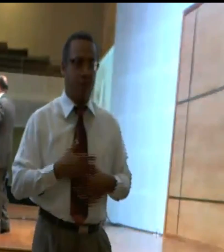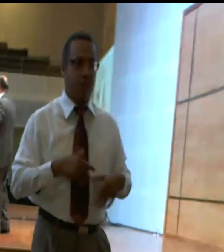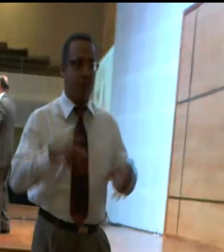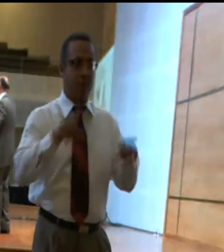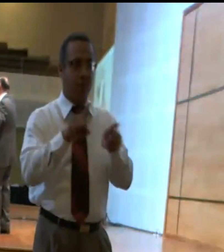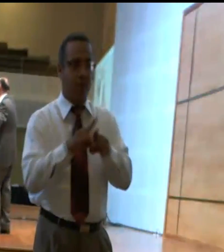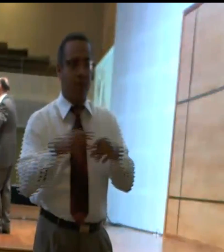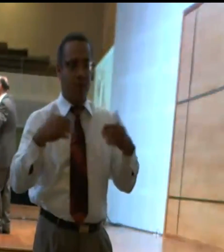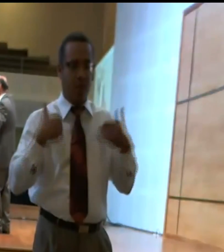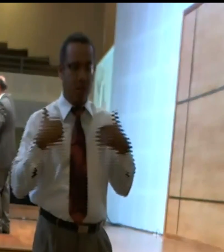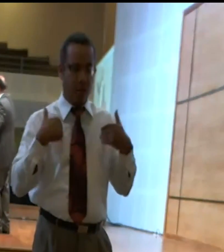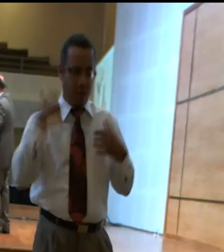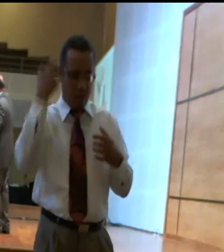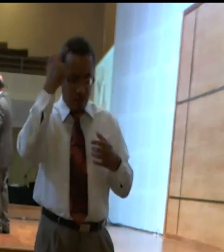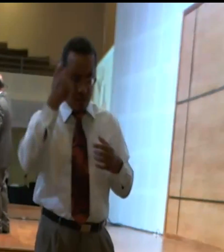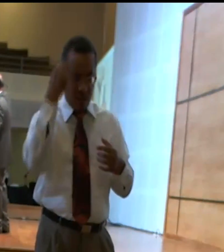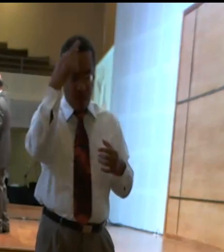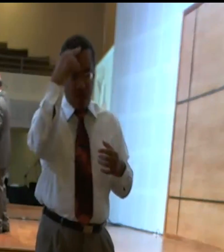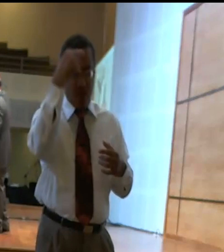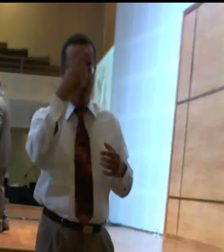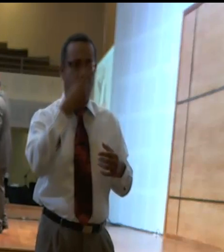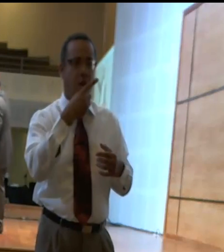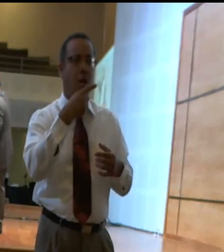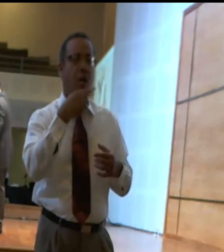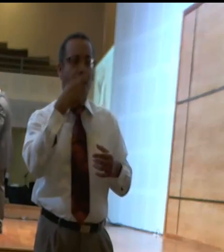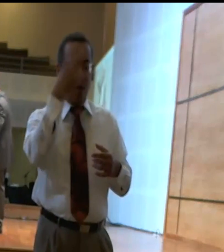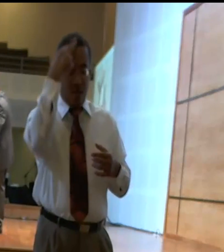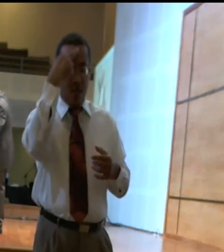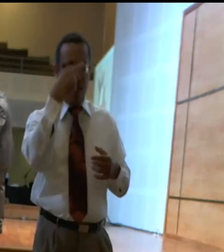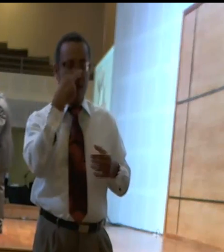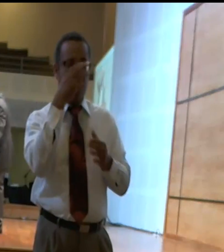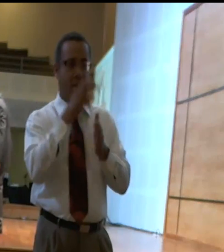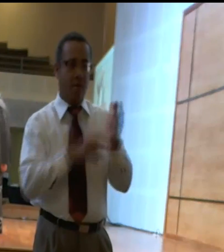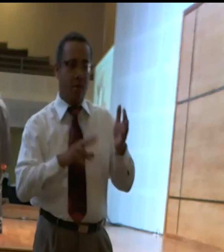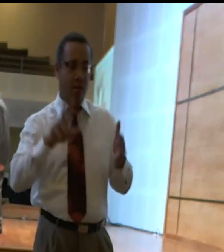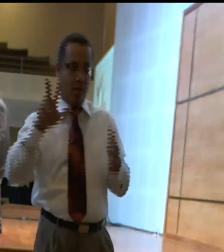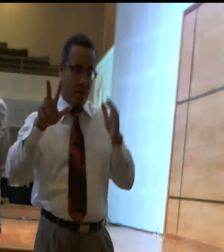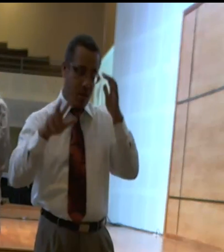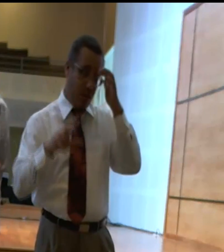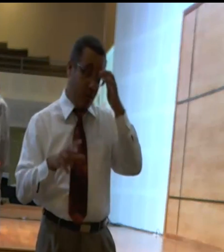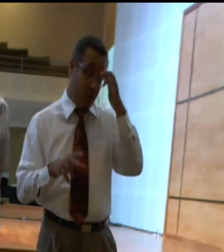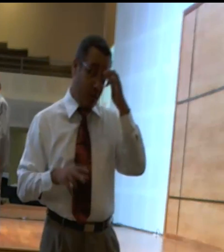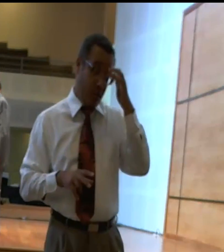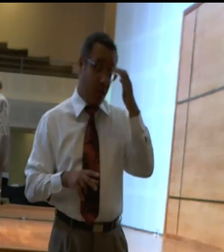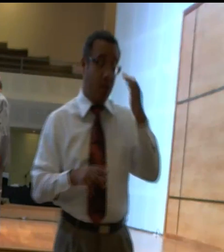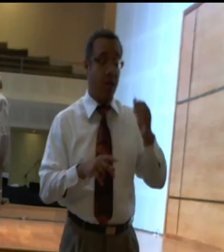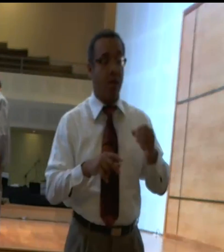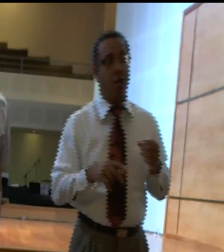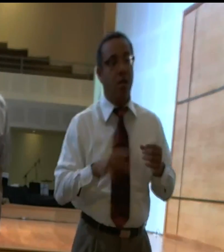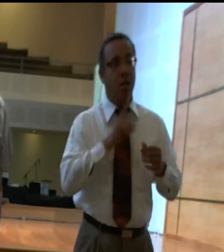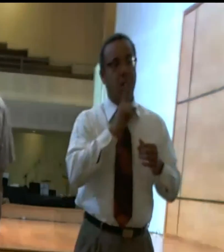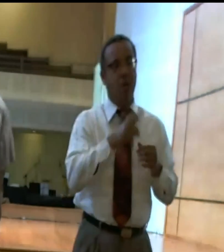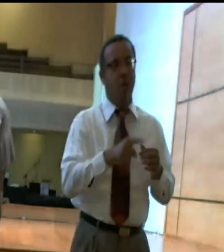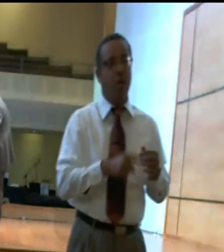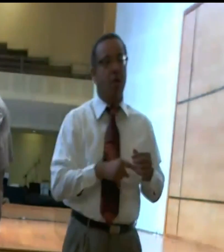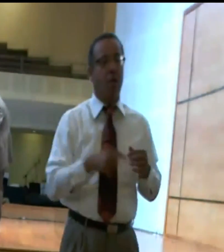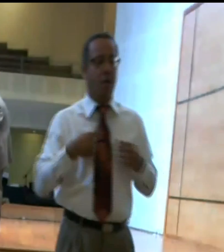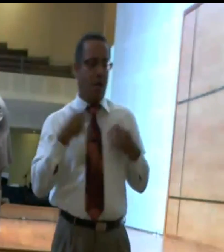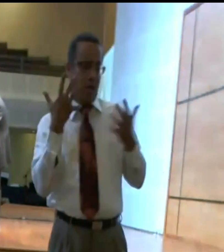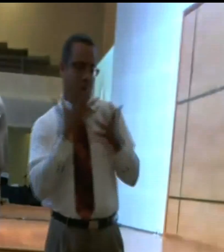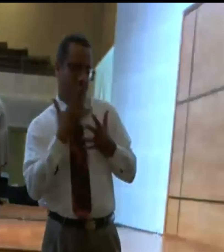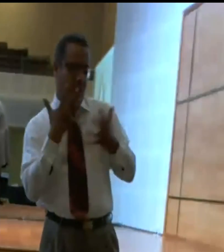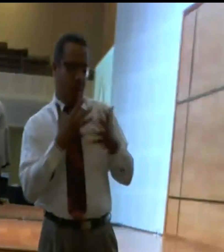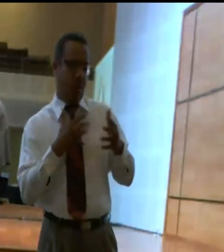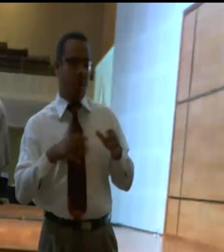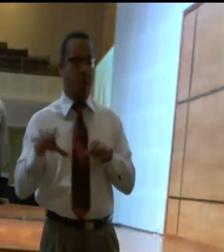otra vez tenemos que pensar en Romanos capítulo 13. ¿Qué dice Pablo allí? Que los magistrados no están para infundir temor